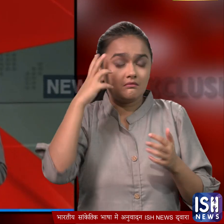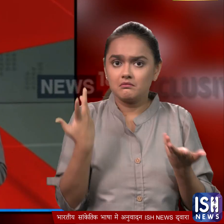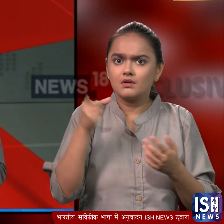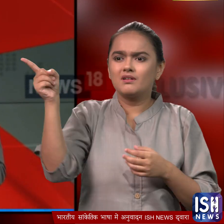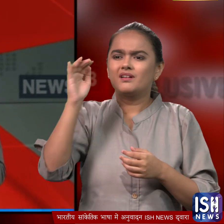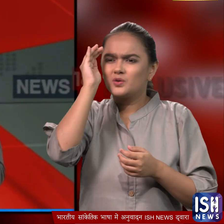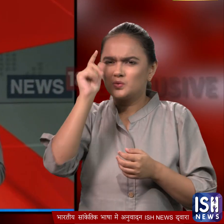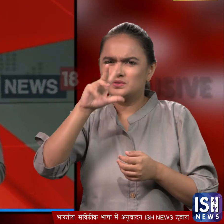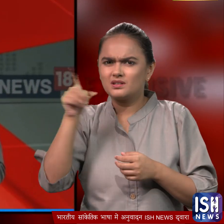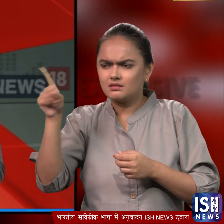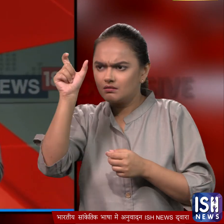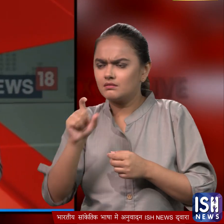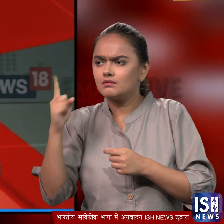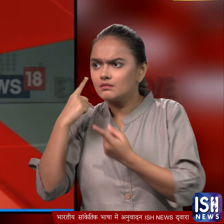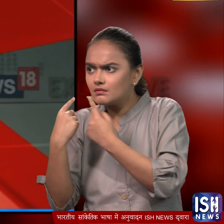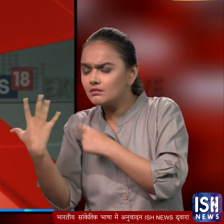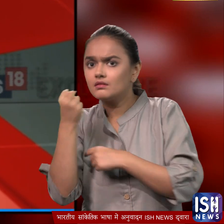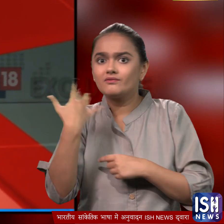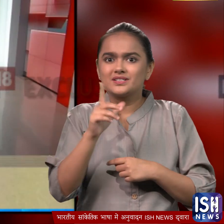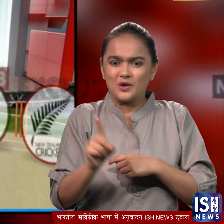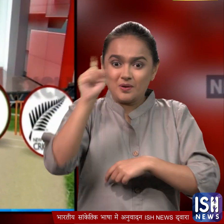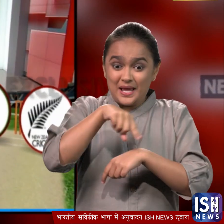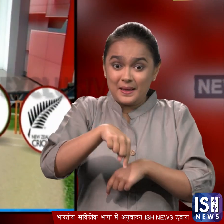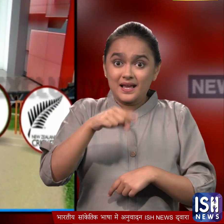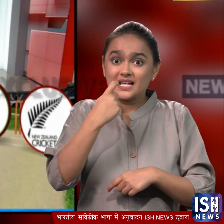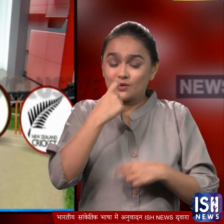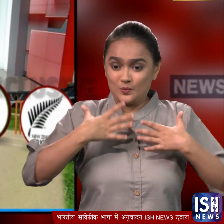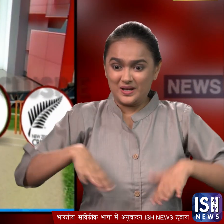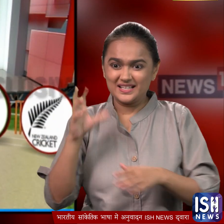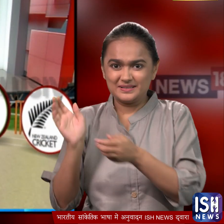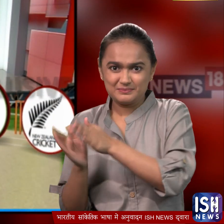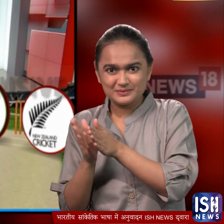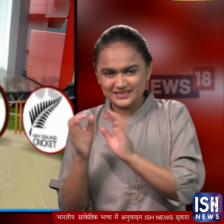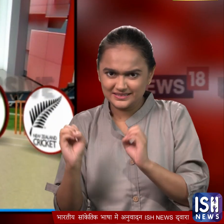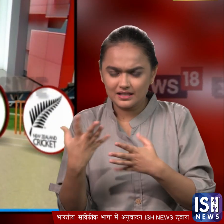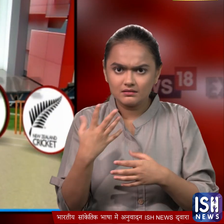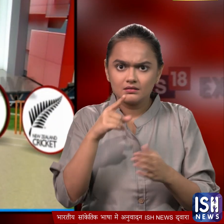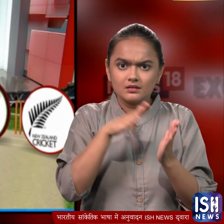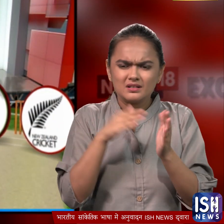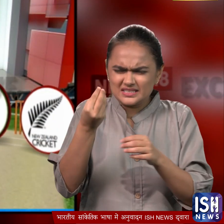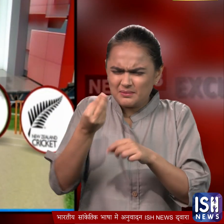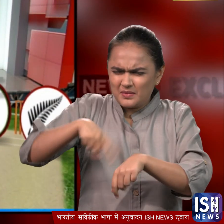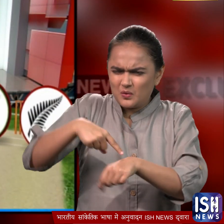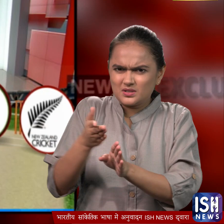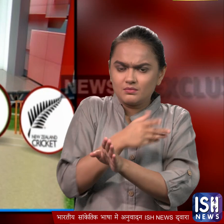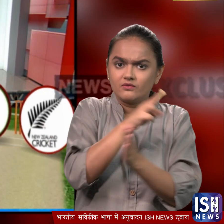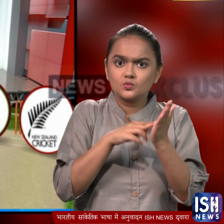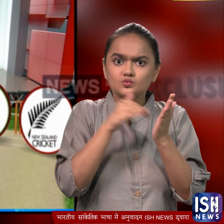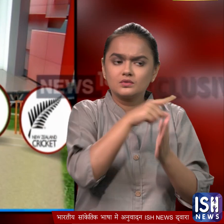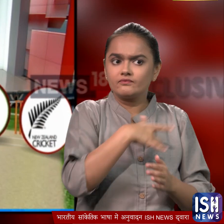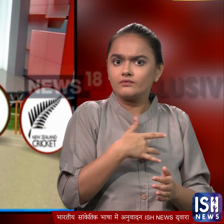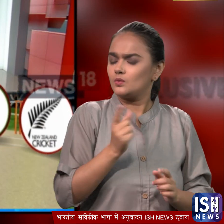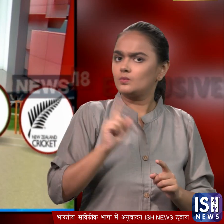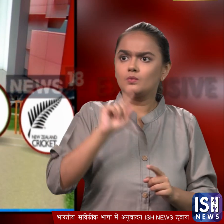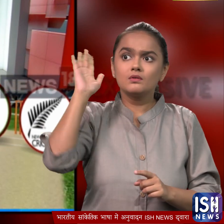पिट गई। न्यूज 18 के आदित्य राज कौल की रिपोर्ट है कि रावलपिंडी में पहला वनडे मैच शुरू होने से कुछ घंटे पहले न्यूजीलैंड ने यह फैसला लिया और